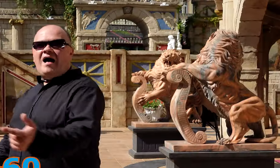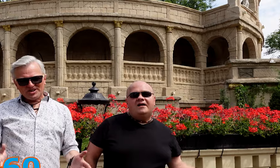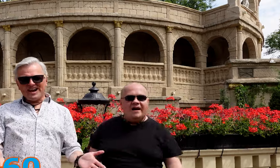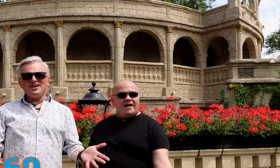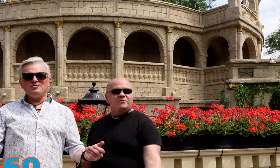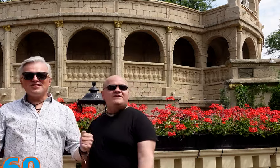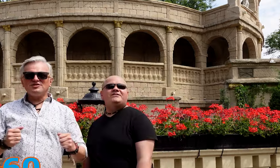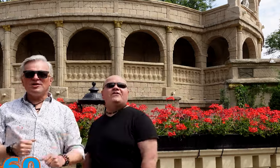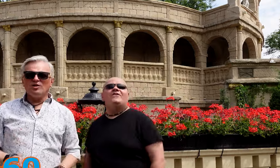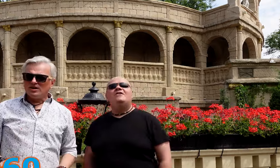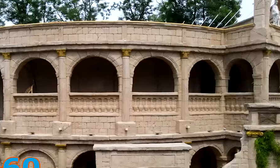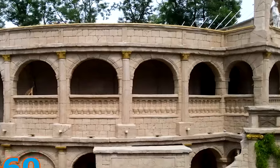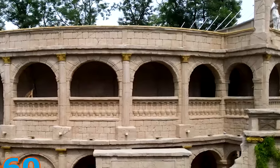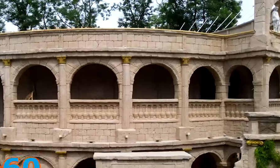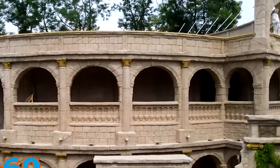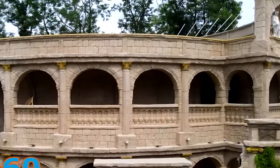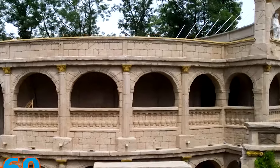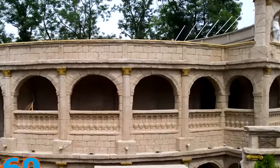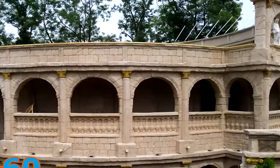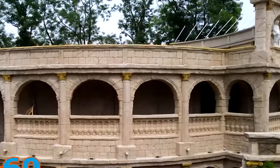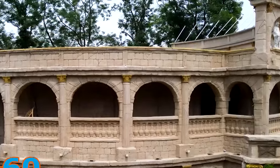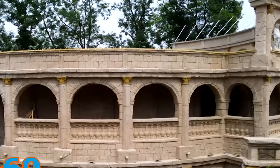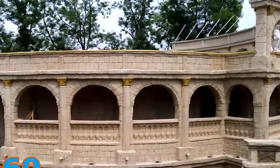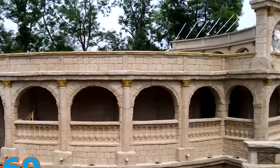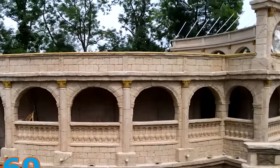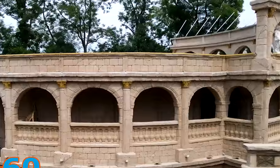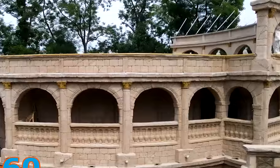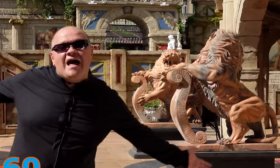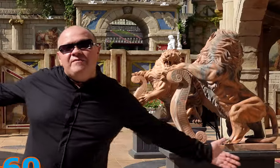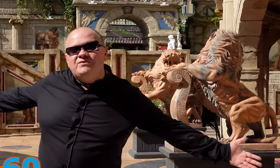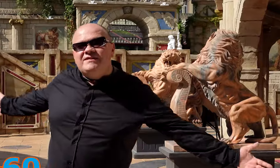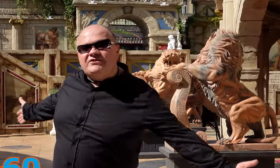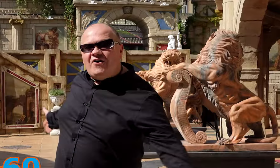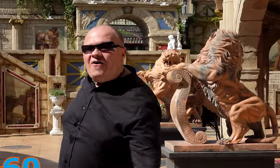Opa! Graj Muzyczko, ty masz w sobie tyle piękna.